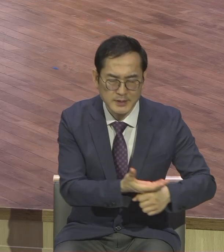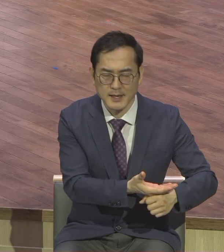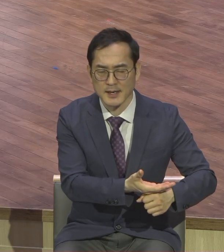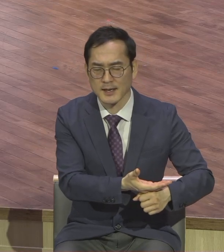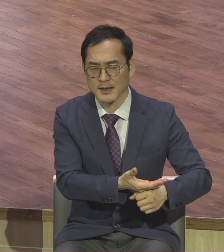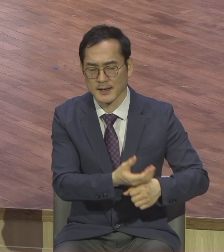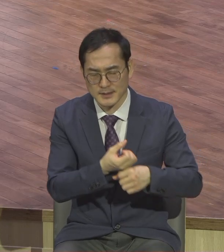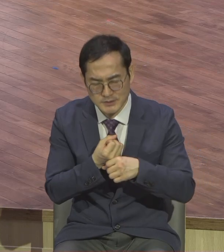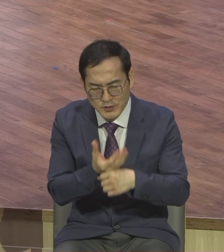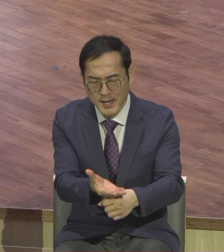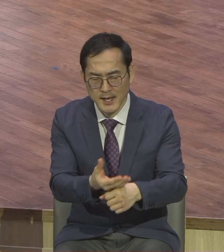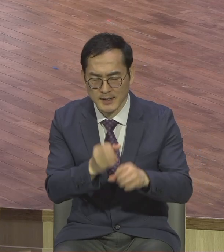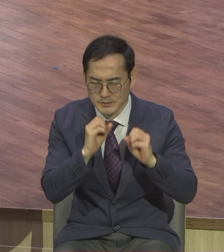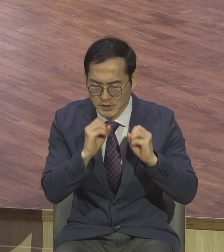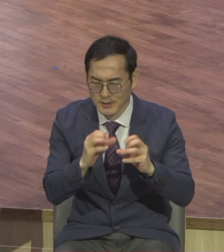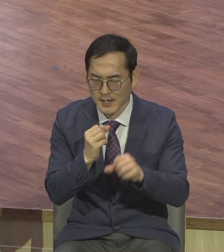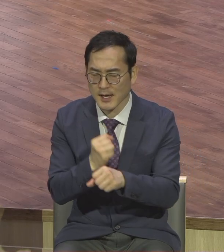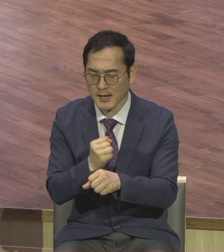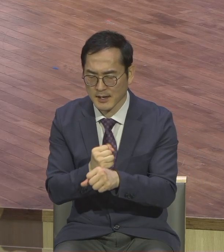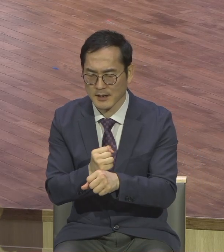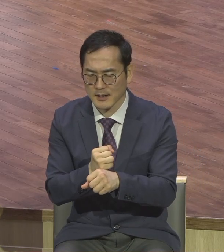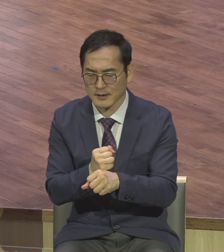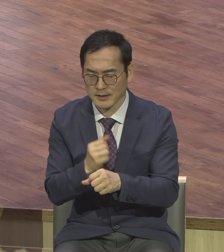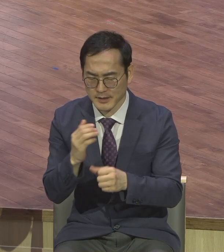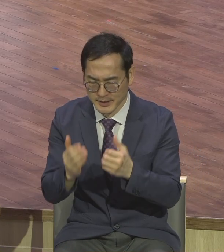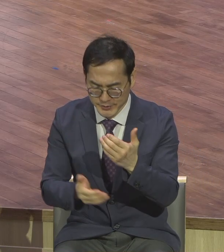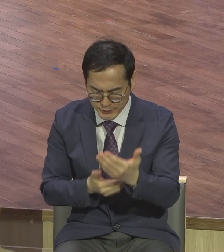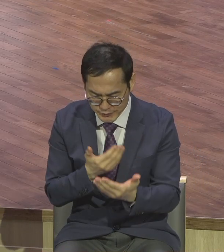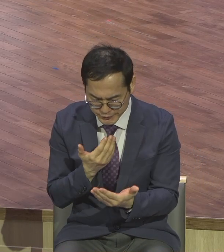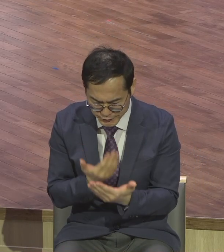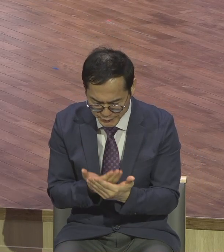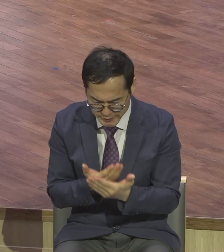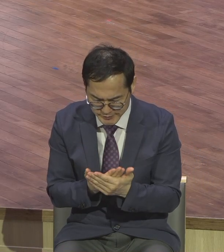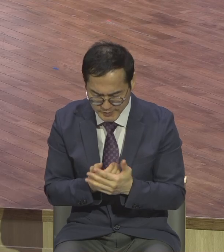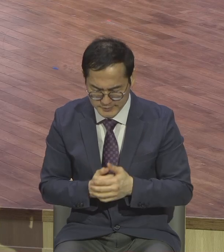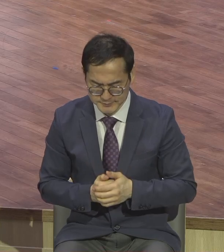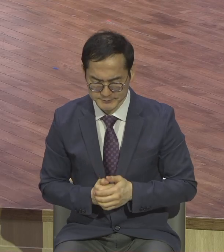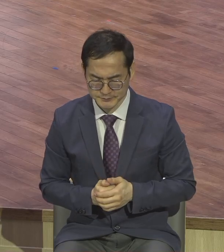평안을 날마다 체험하는 그리스도의 사람들이 다 되게 하여